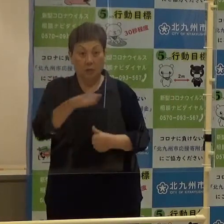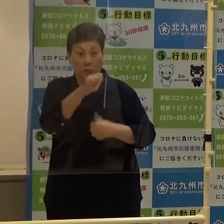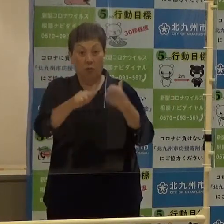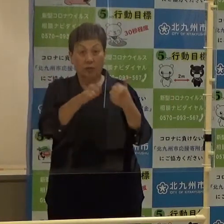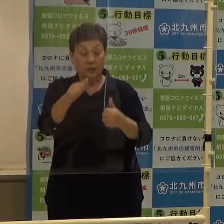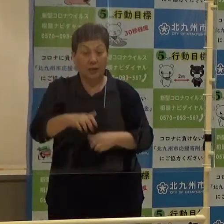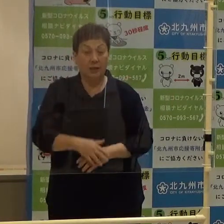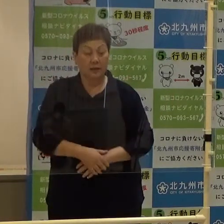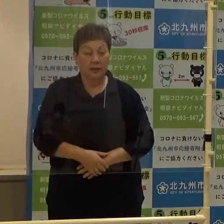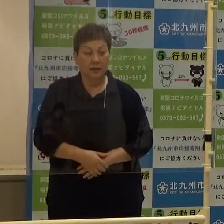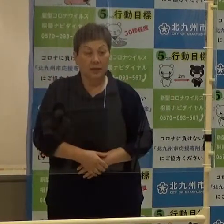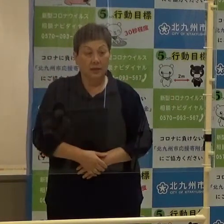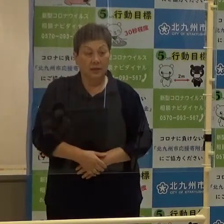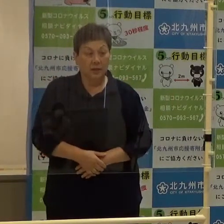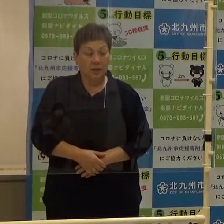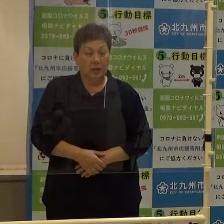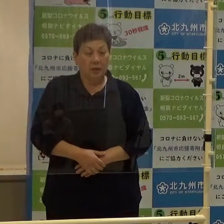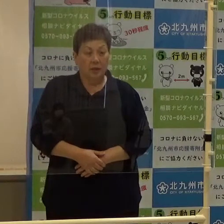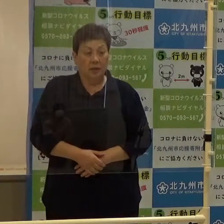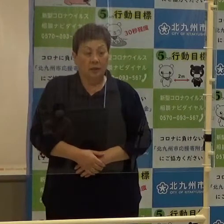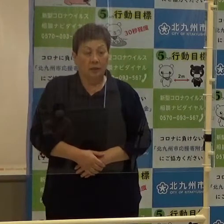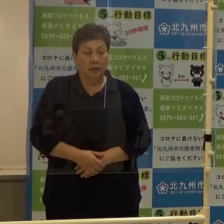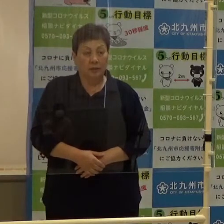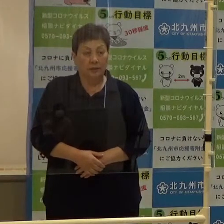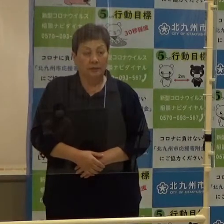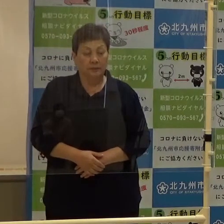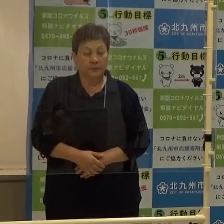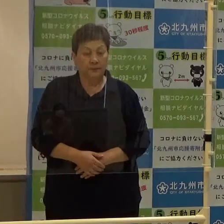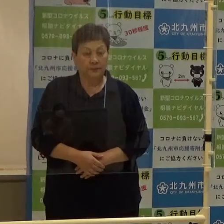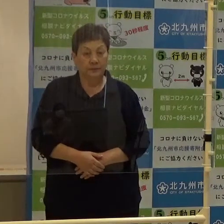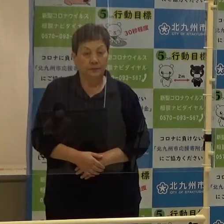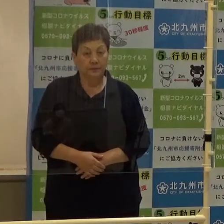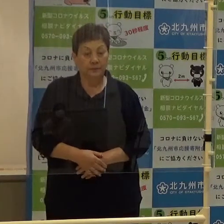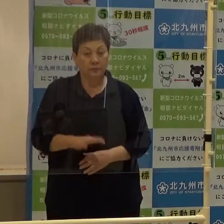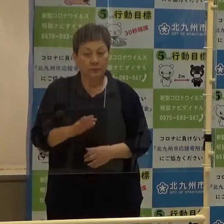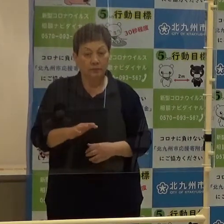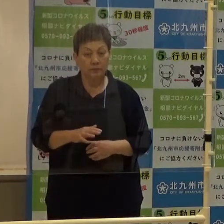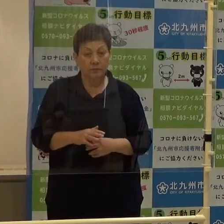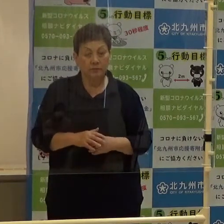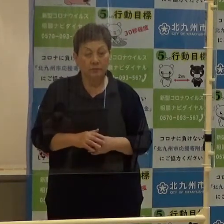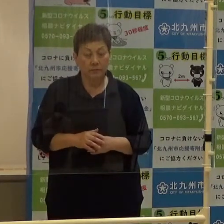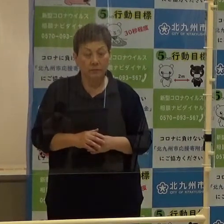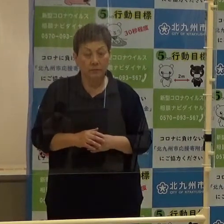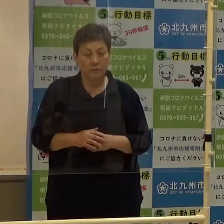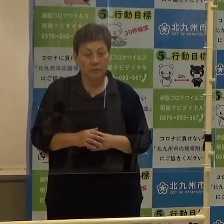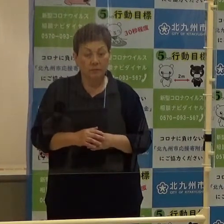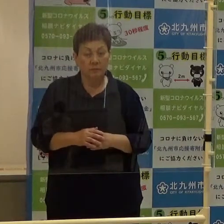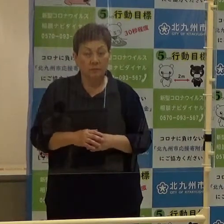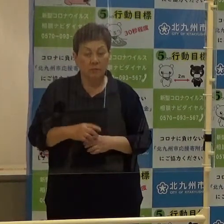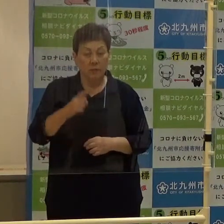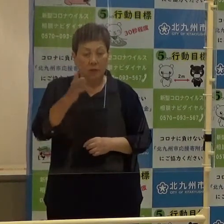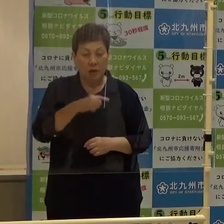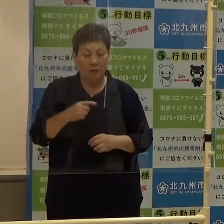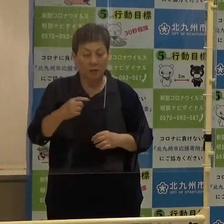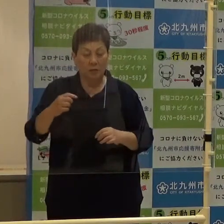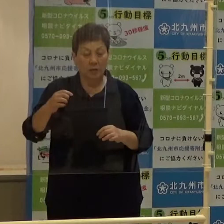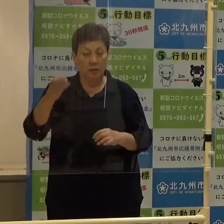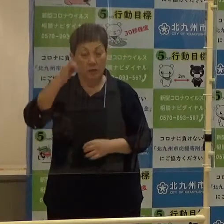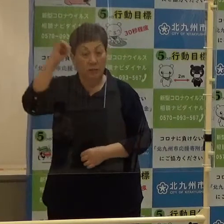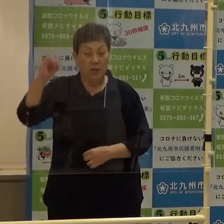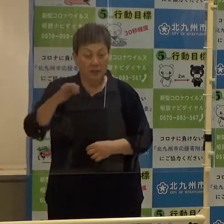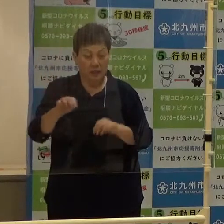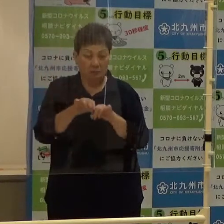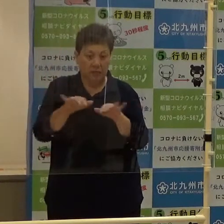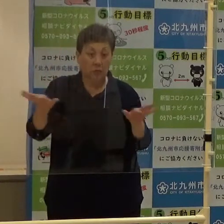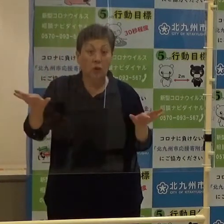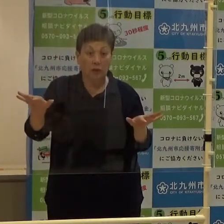ね、それはやっぱり、市民にはかなり広がるのではないかという気がします。それだけにお店の